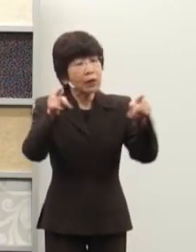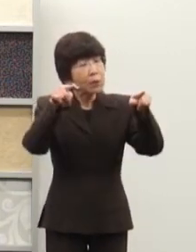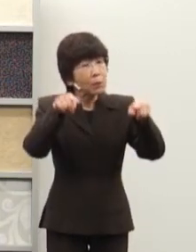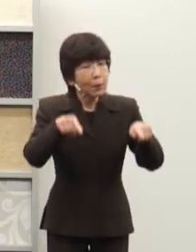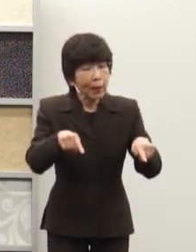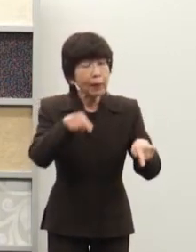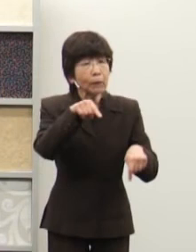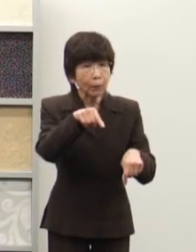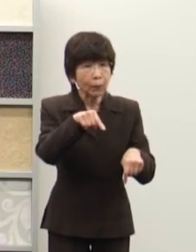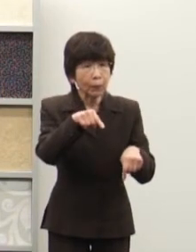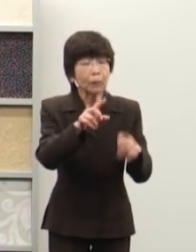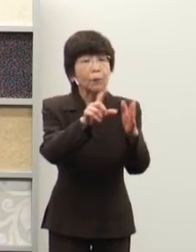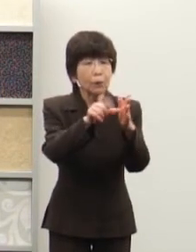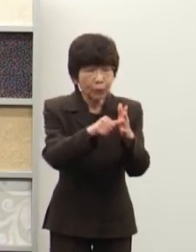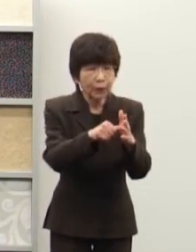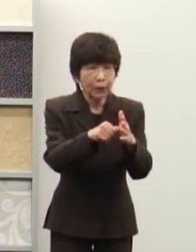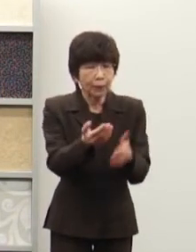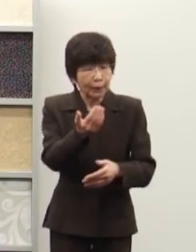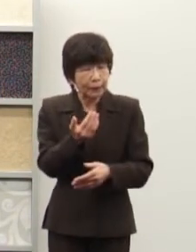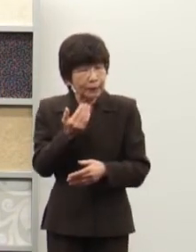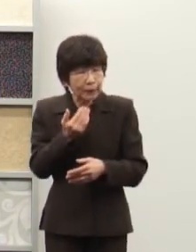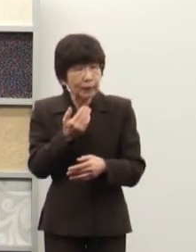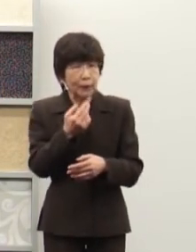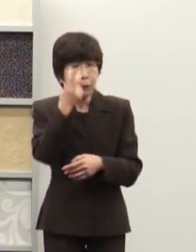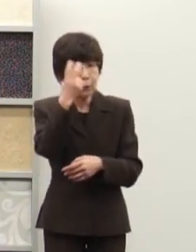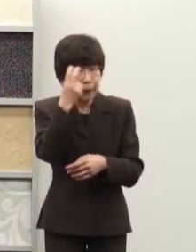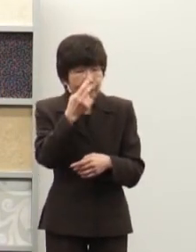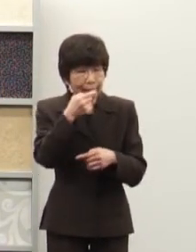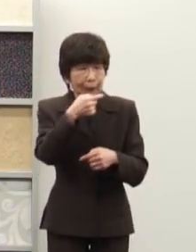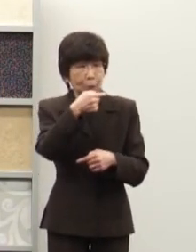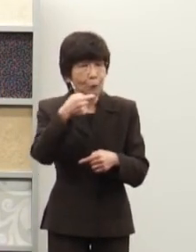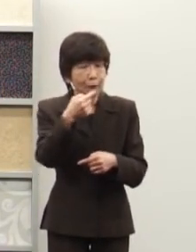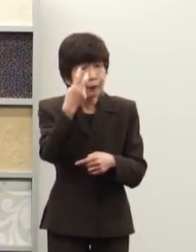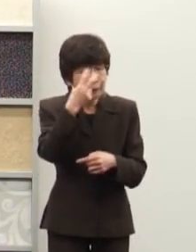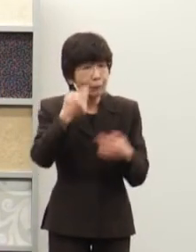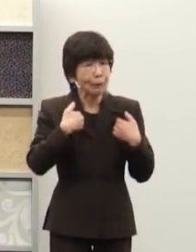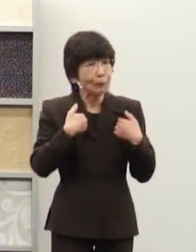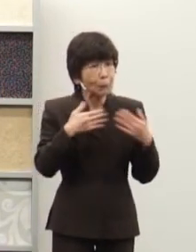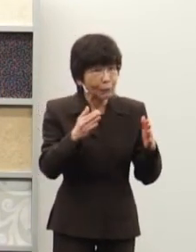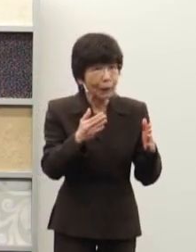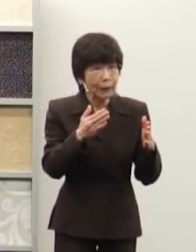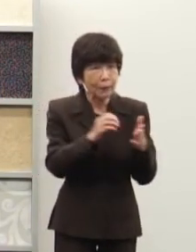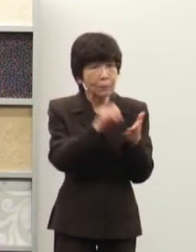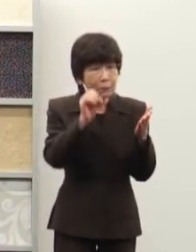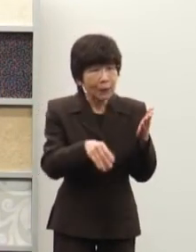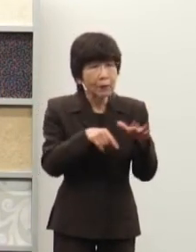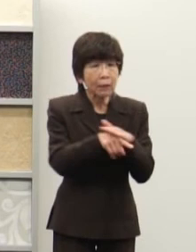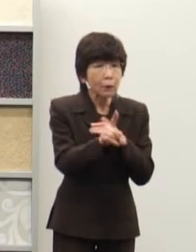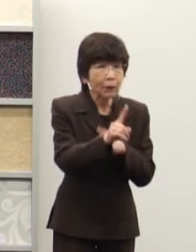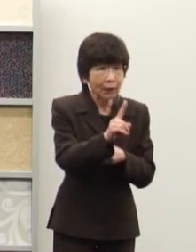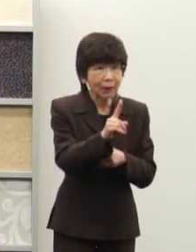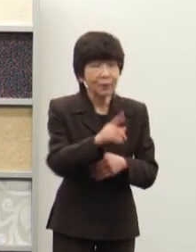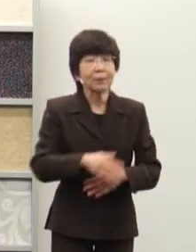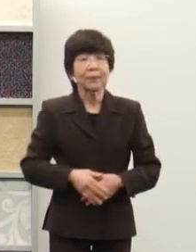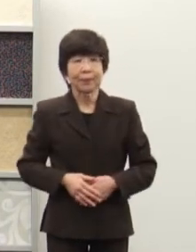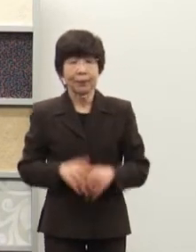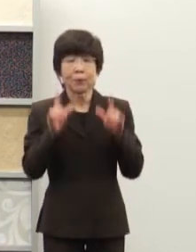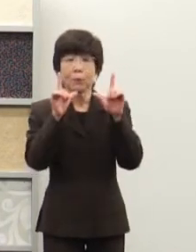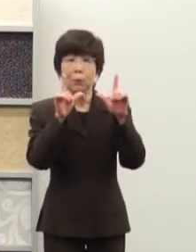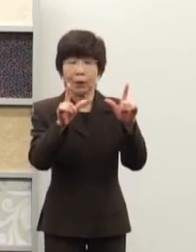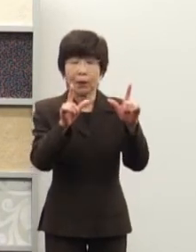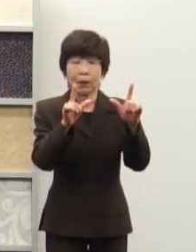認というのをなくしてるんですけど、これはどういった理由で。 これはですね、1月18日に、国の